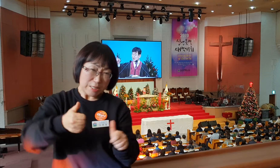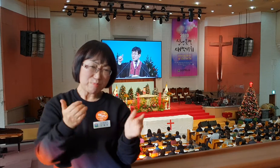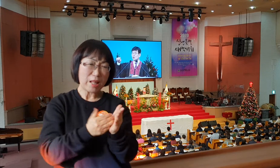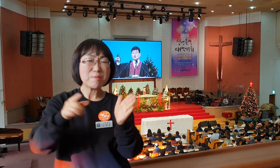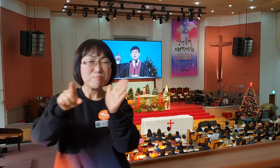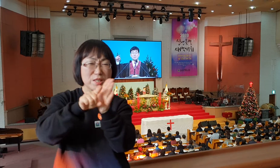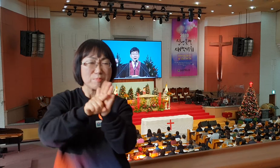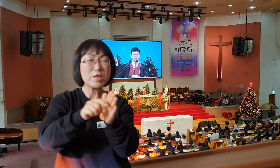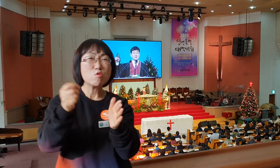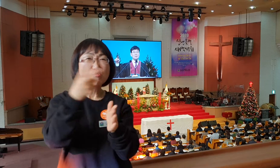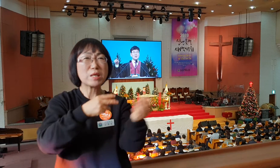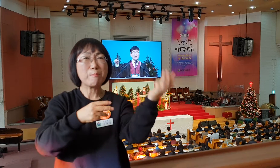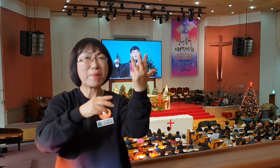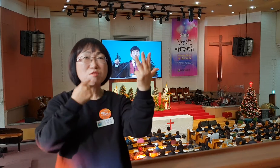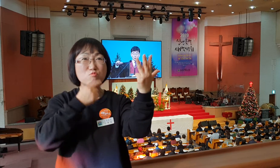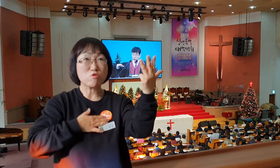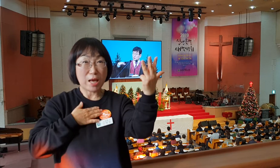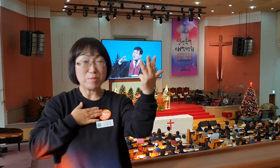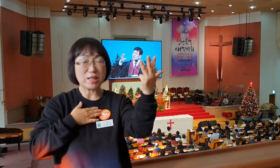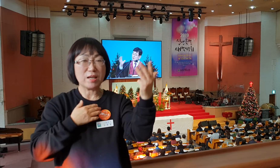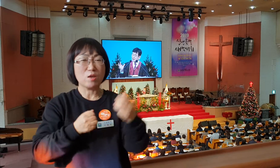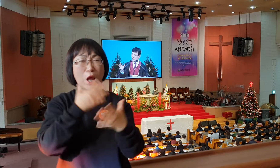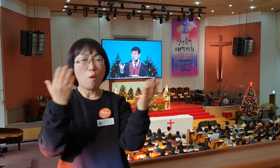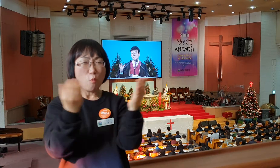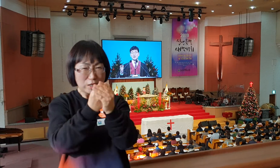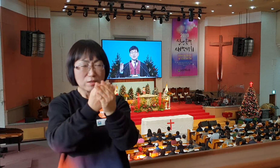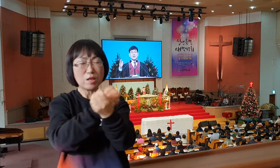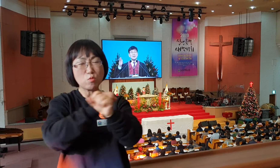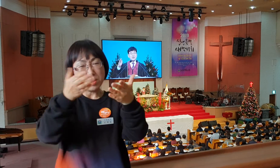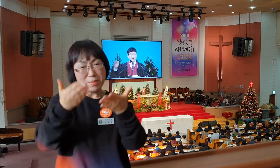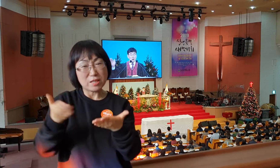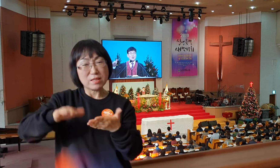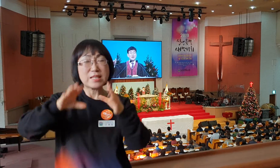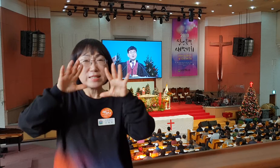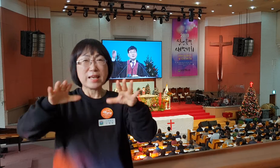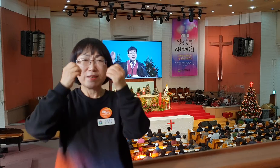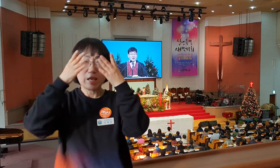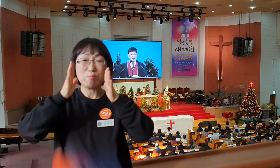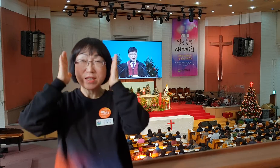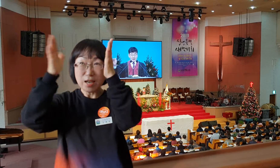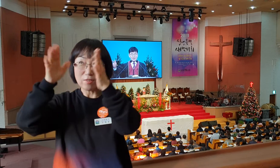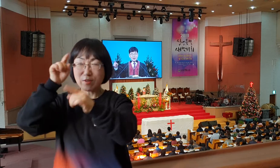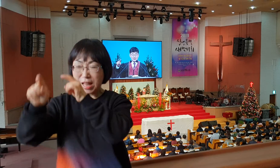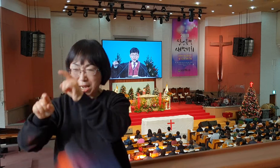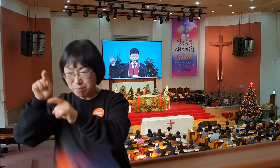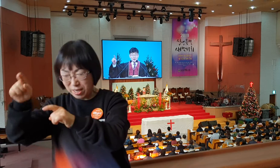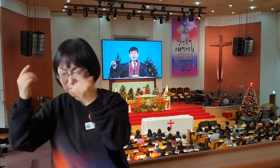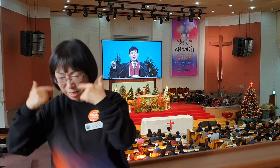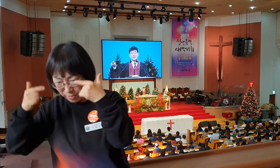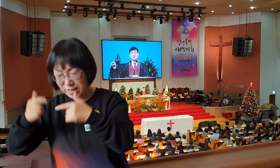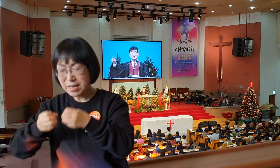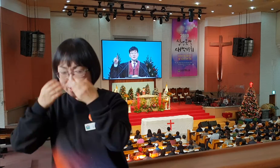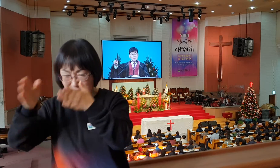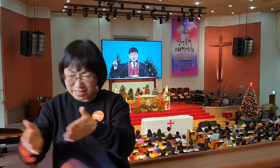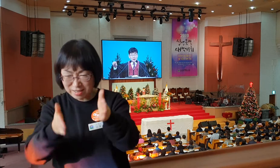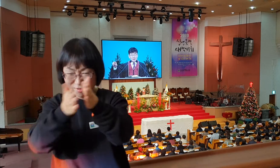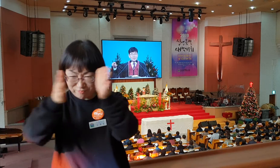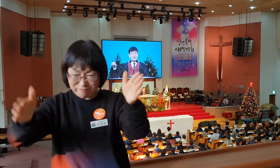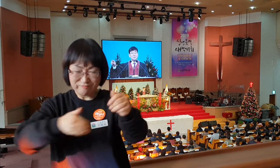믿음이 숫자 판임을 합니다. 우리는 완전하게 용서받았으나 이제 새롭을 향해서 날마다 날마다 세계를 떠나가는